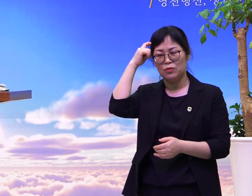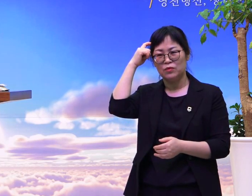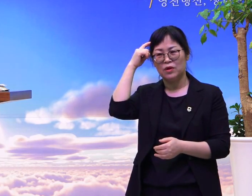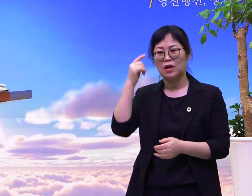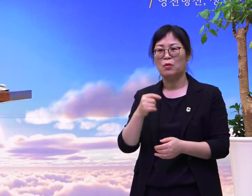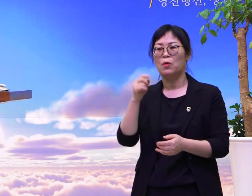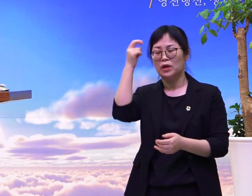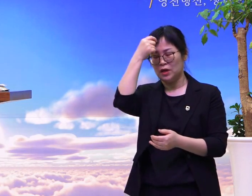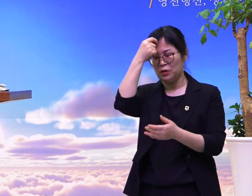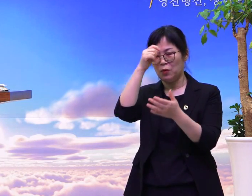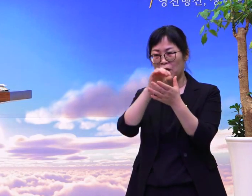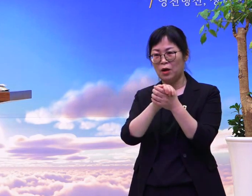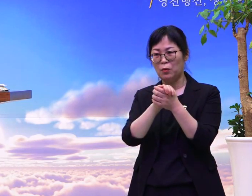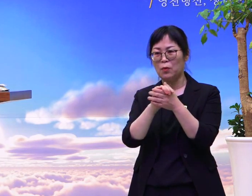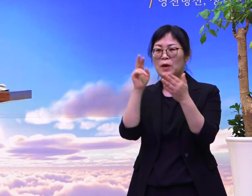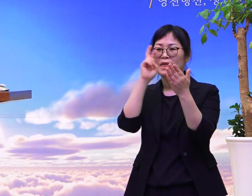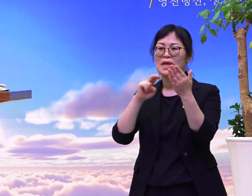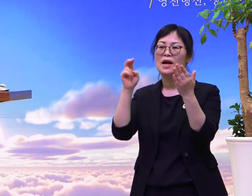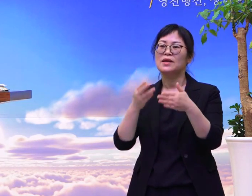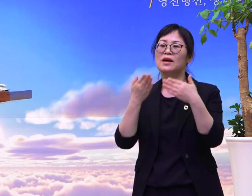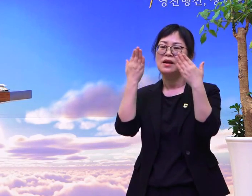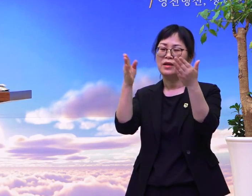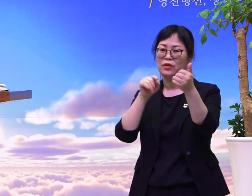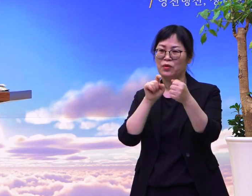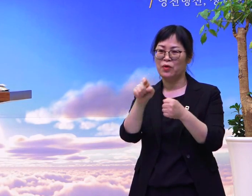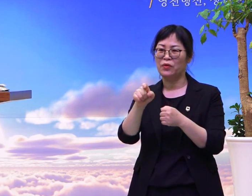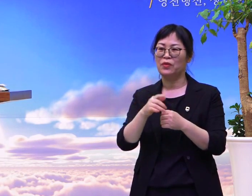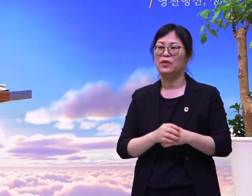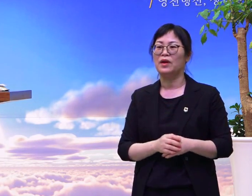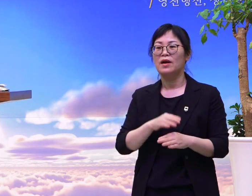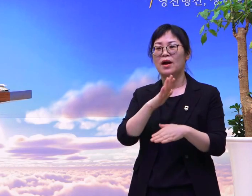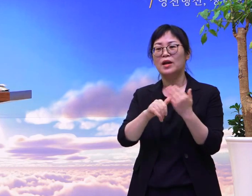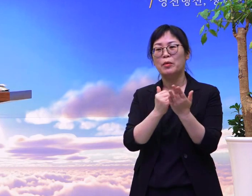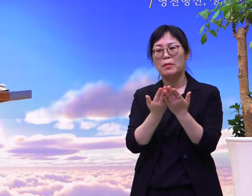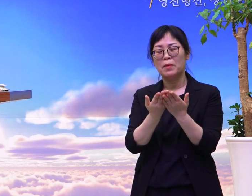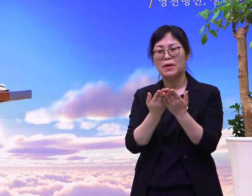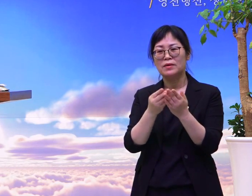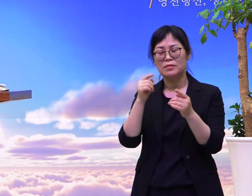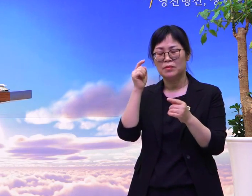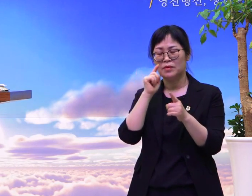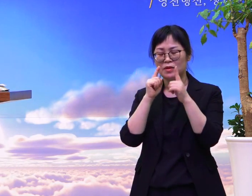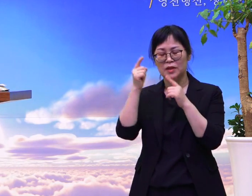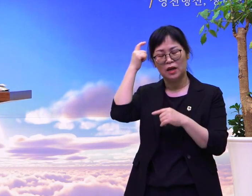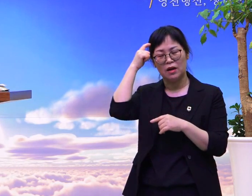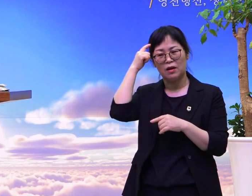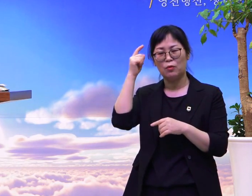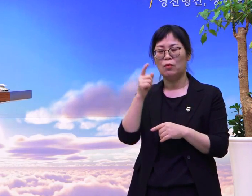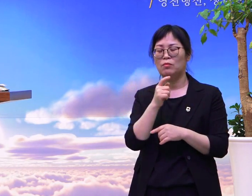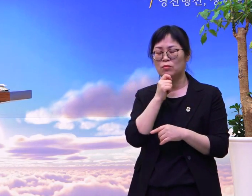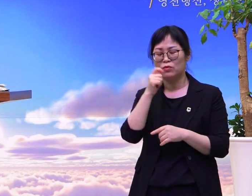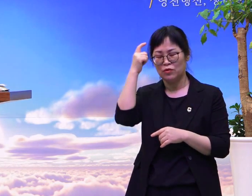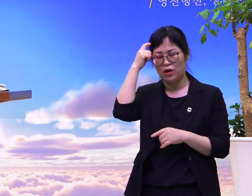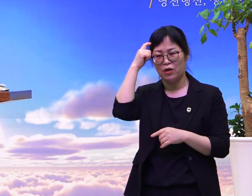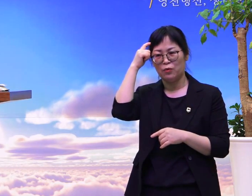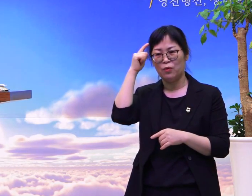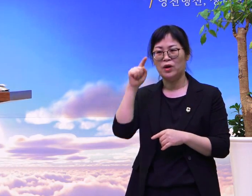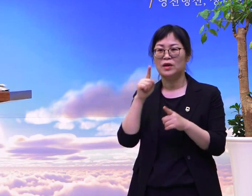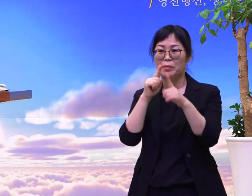것입니다. 우리가 늘 하는 것이잖아요. 하나님의 성경 말씀을 생각하고 묵상하고 그리고 그 말씀을 가지고